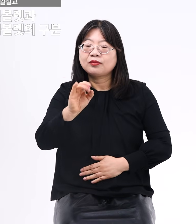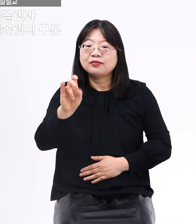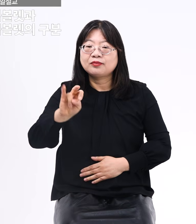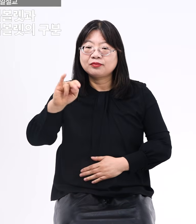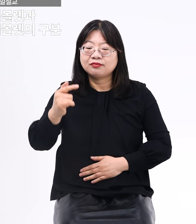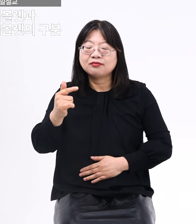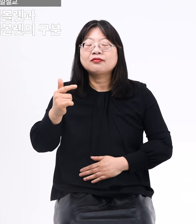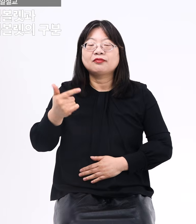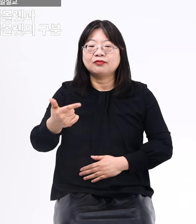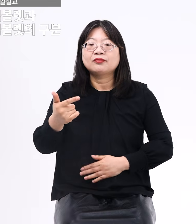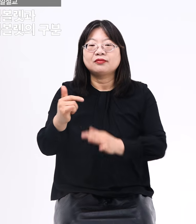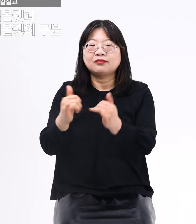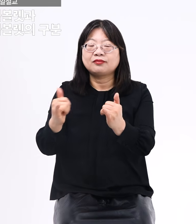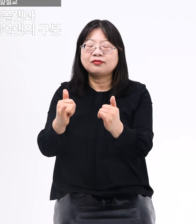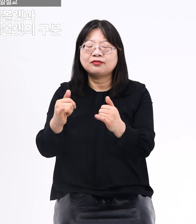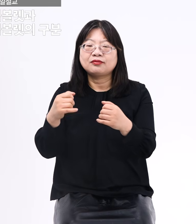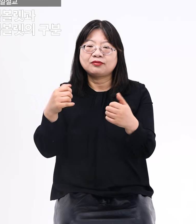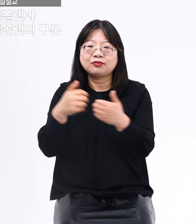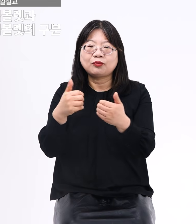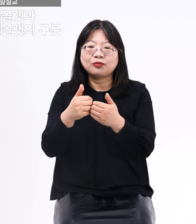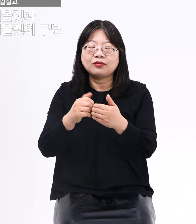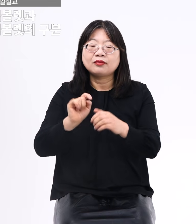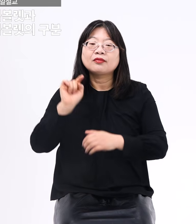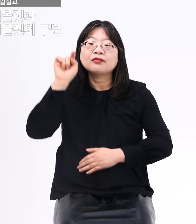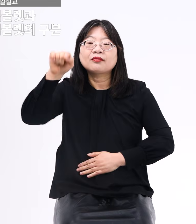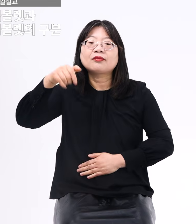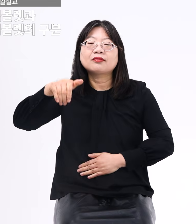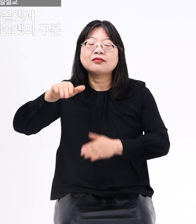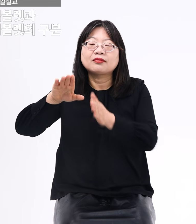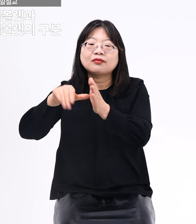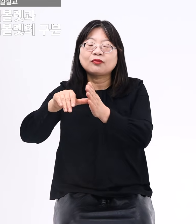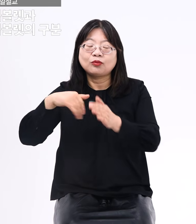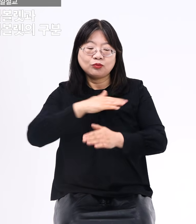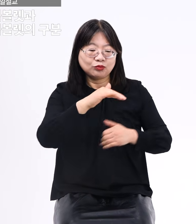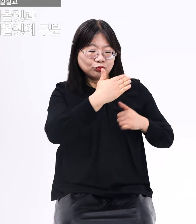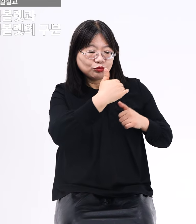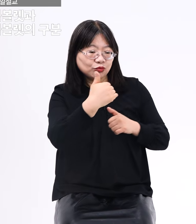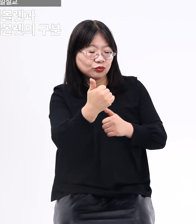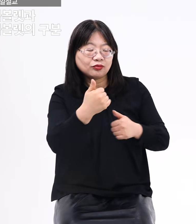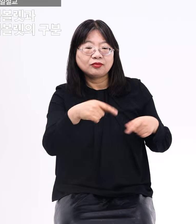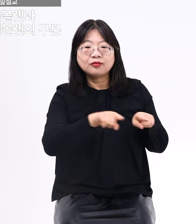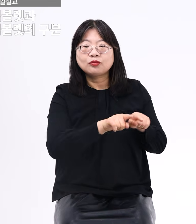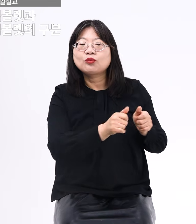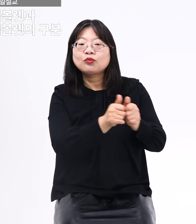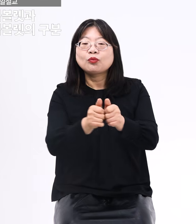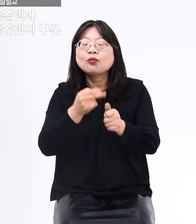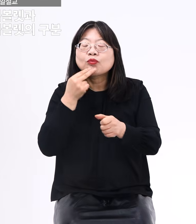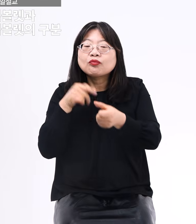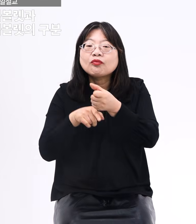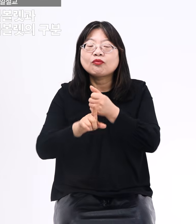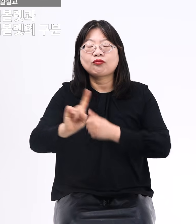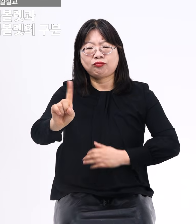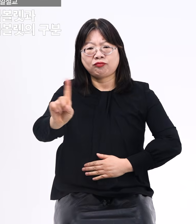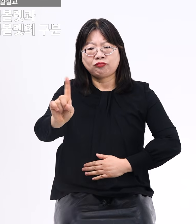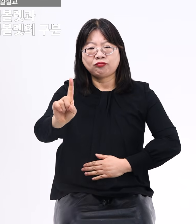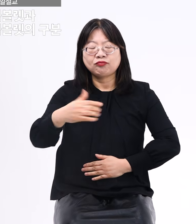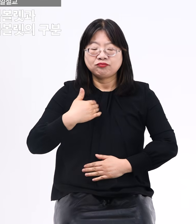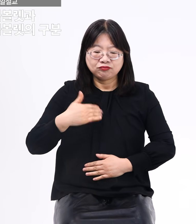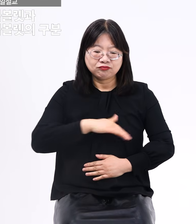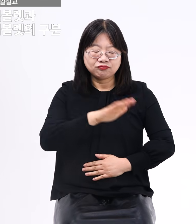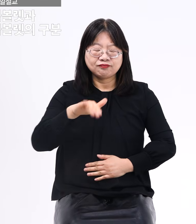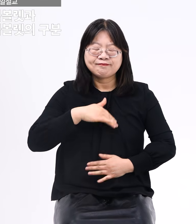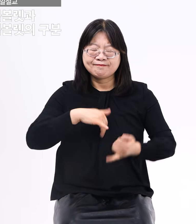싸우러 건너갈 때 어찌하여 우리를 불러 너와 함께 가게 하지 아니하였느냐?